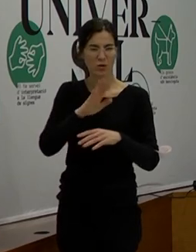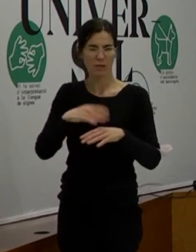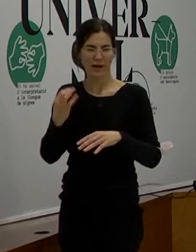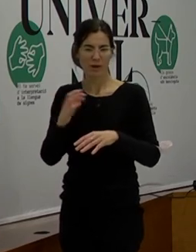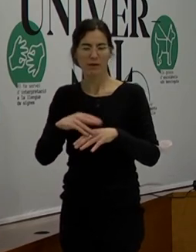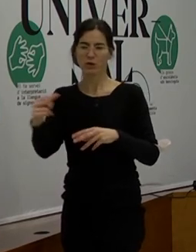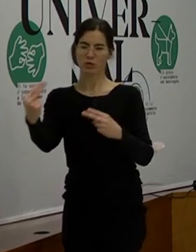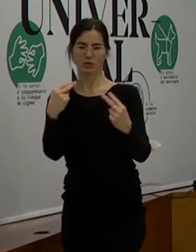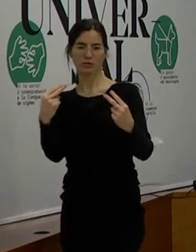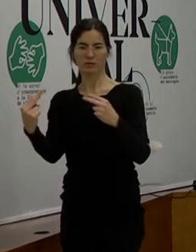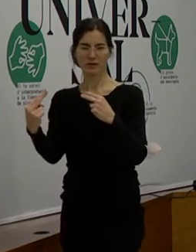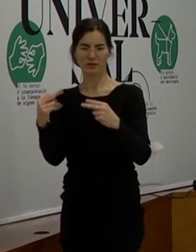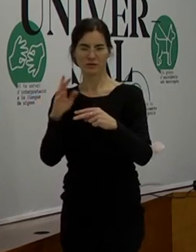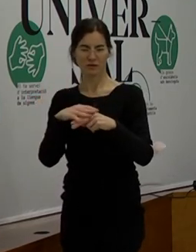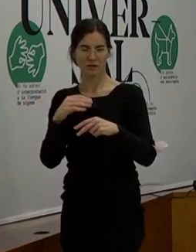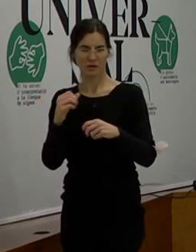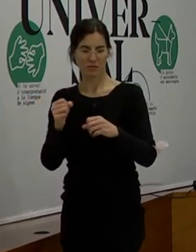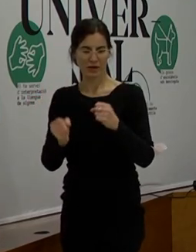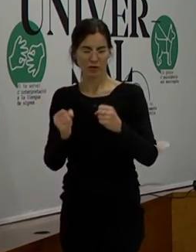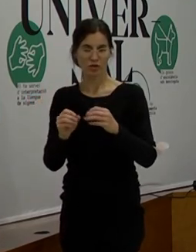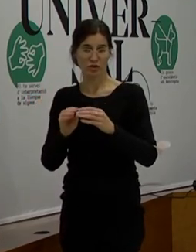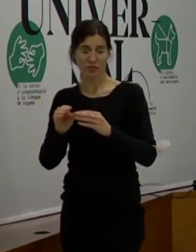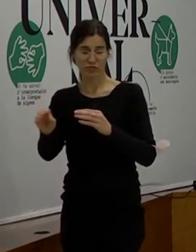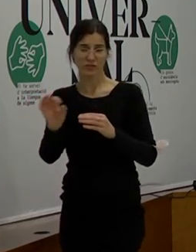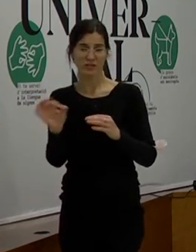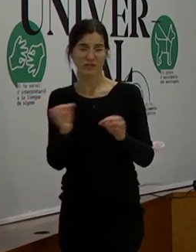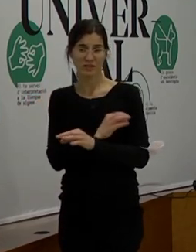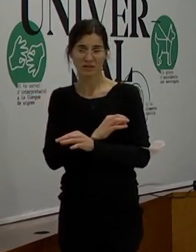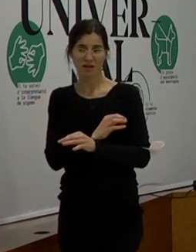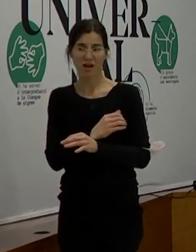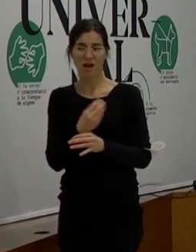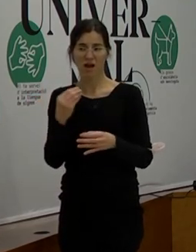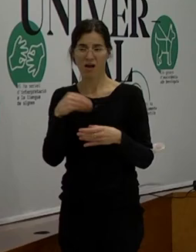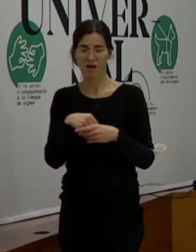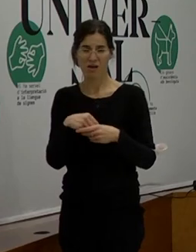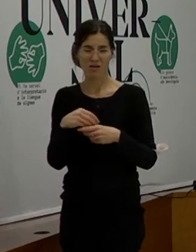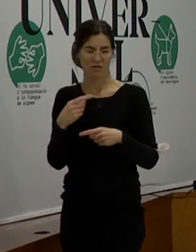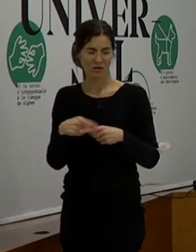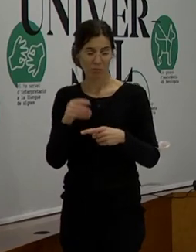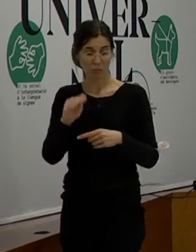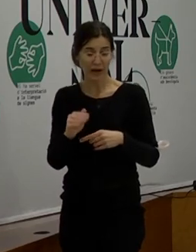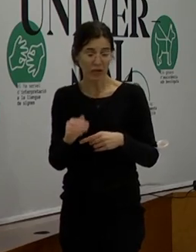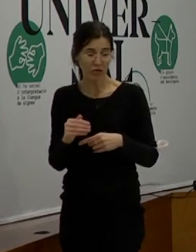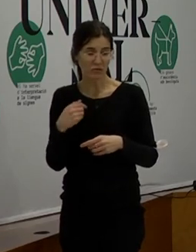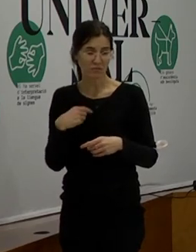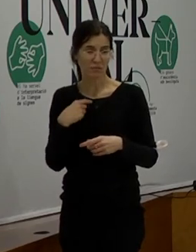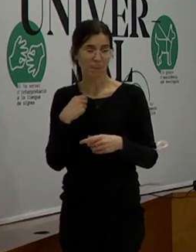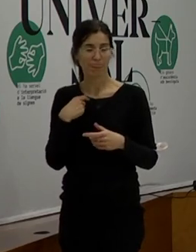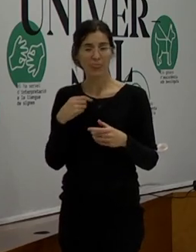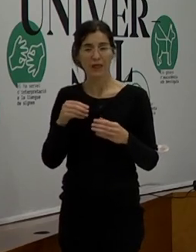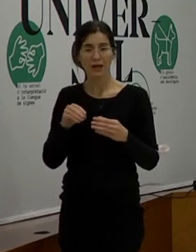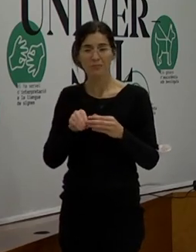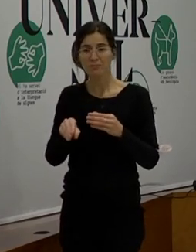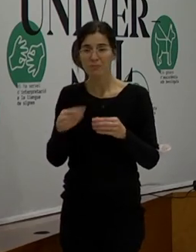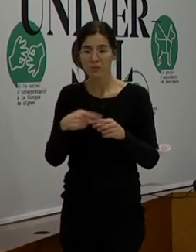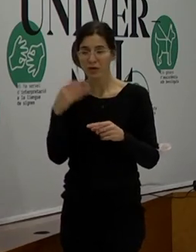veas y no te rayes el coche, porque dentro del coche, oye, qué bien, porque claro, como son tan bajitos, me he rayado el coche, porque no lo